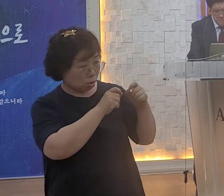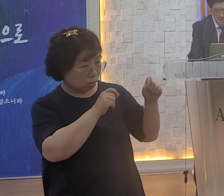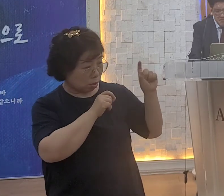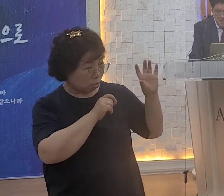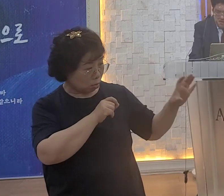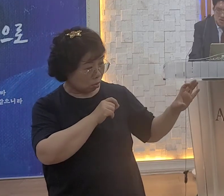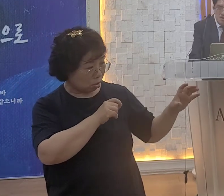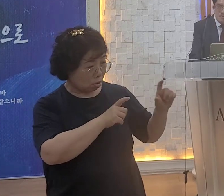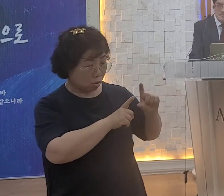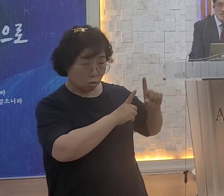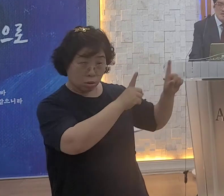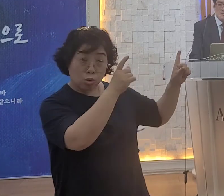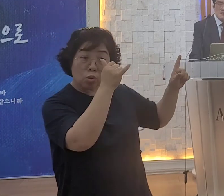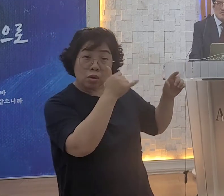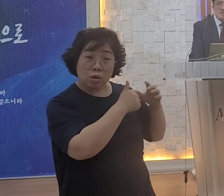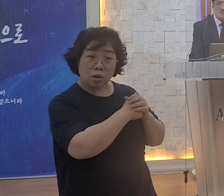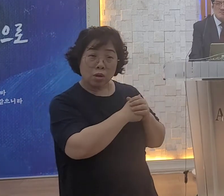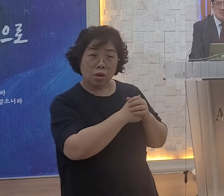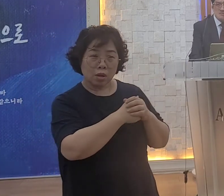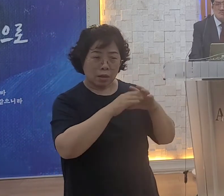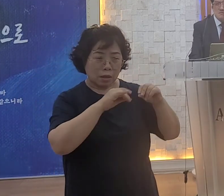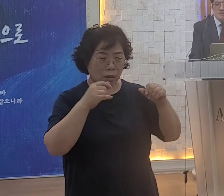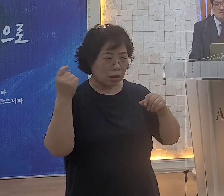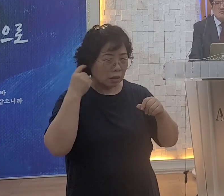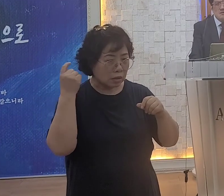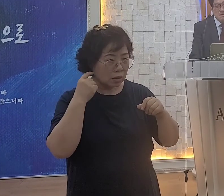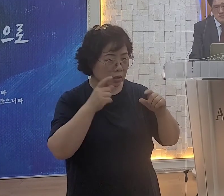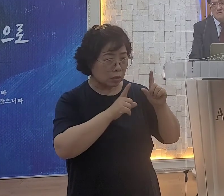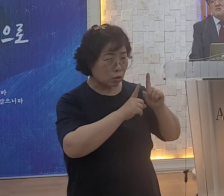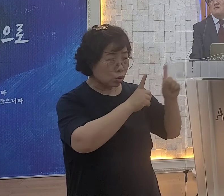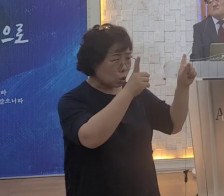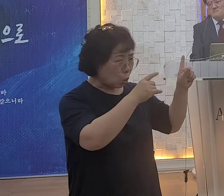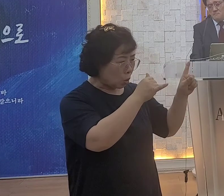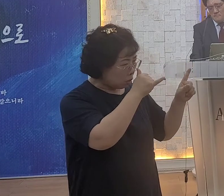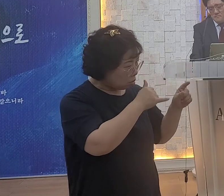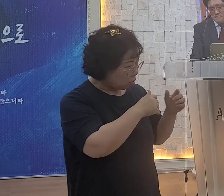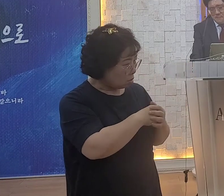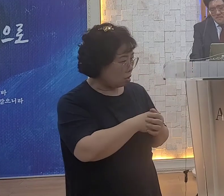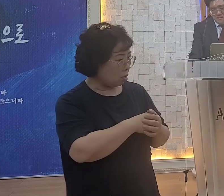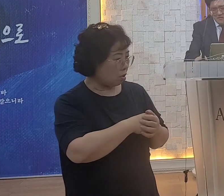여러분 이 땅에서만 들었던 그 천국과 지옥인데 진짜로 있으면 어떡하냐.